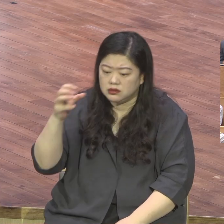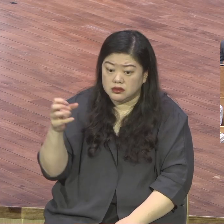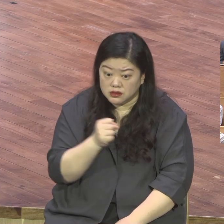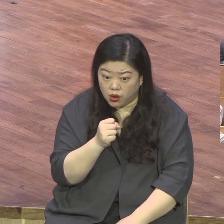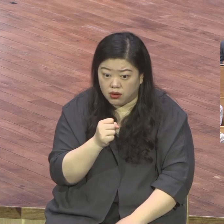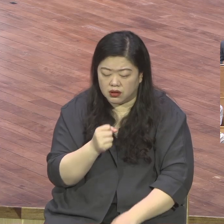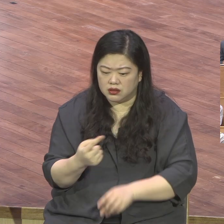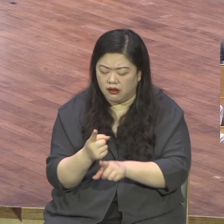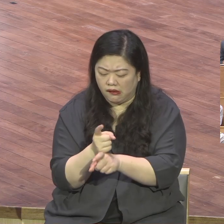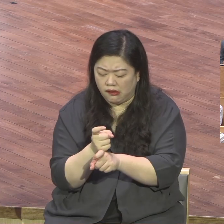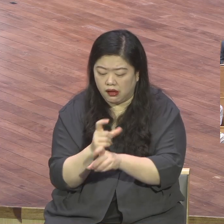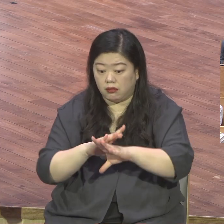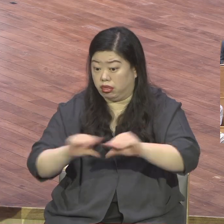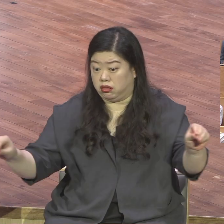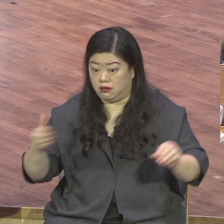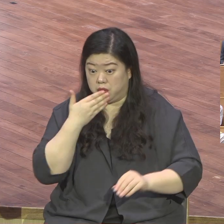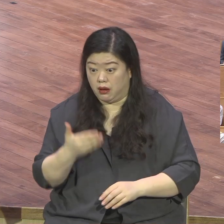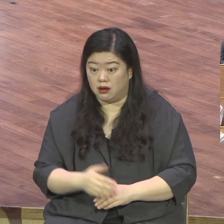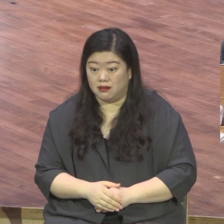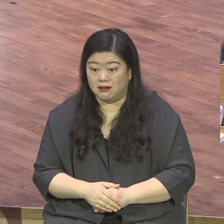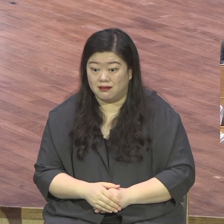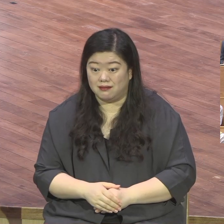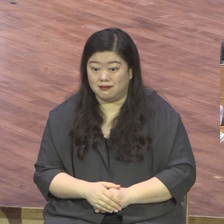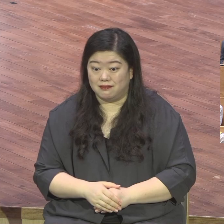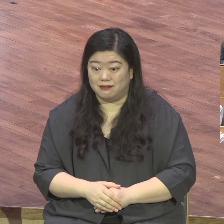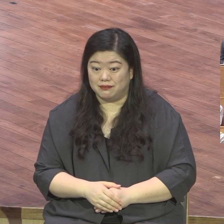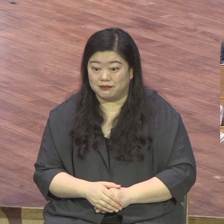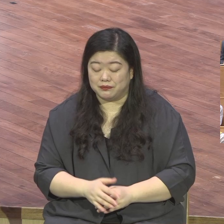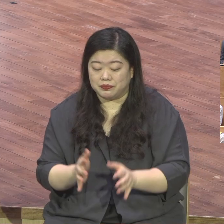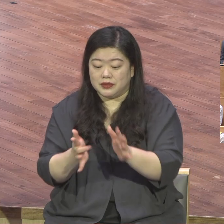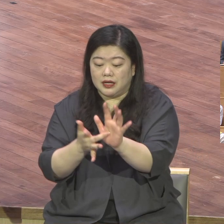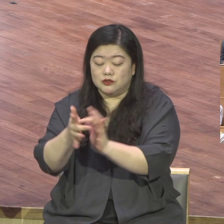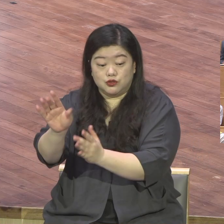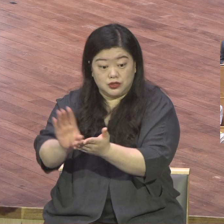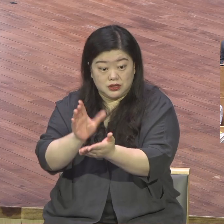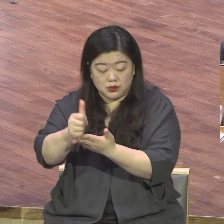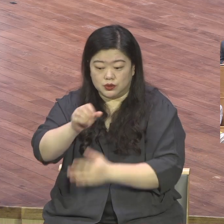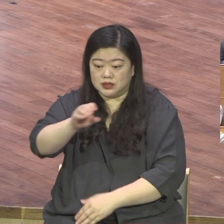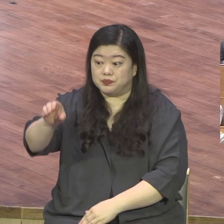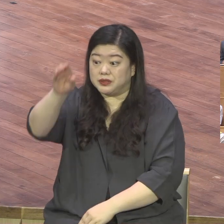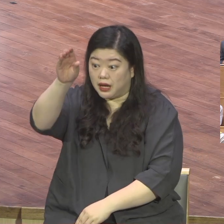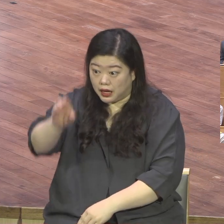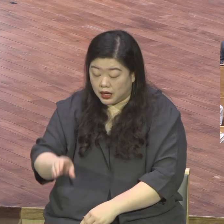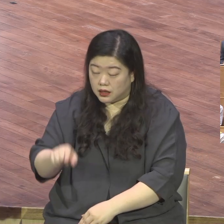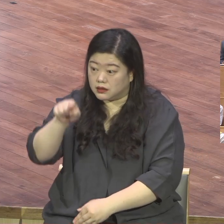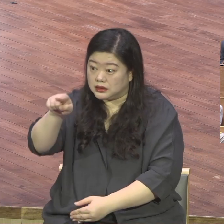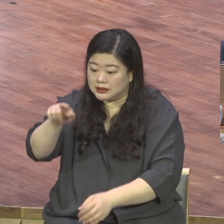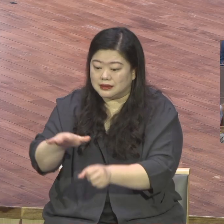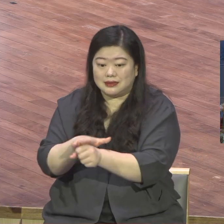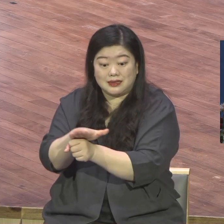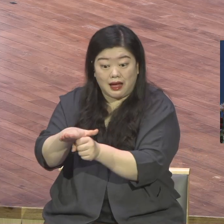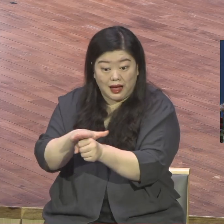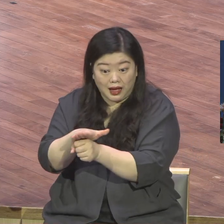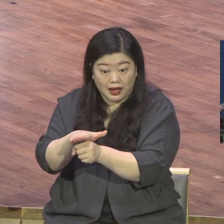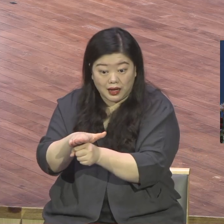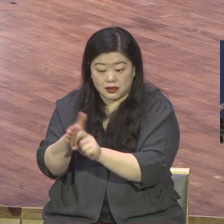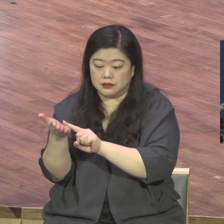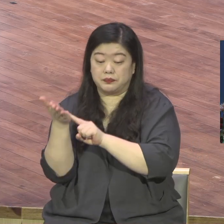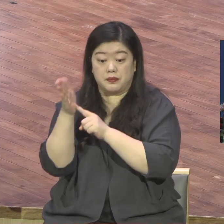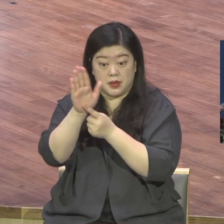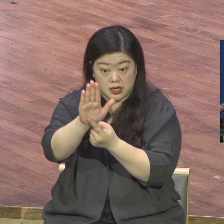예수 그리스도의 십자가 사랑은 하나님과 인간과의 화목뿐만 아니라 인간